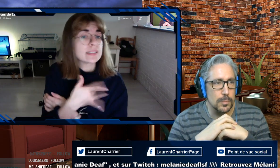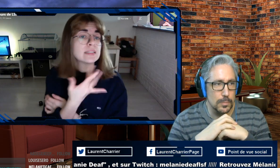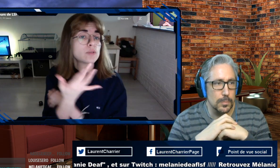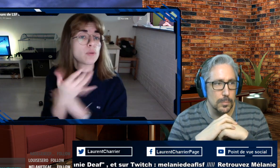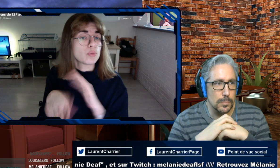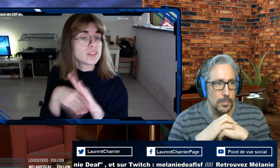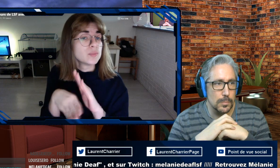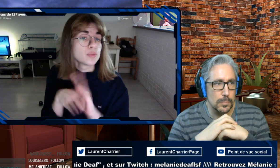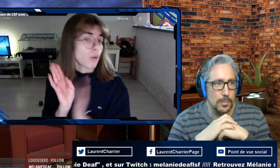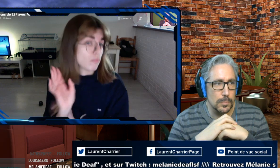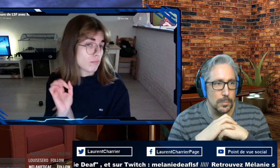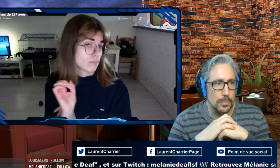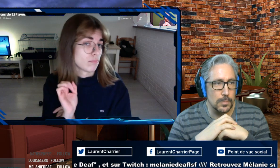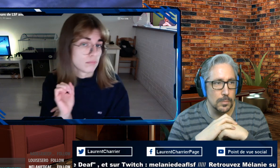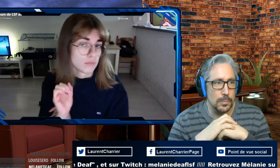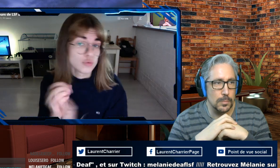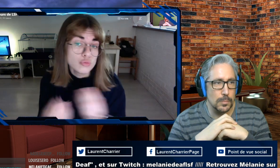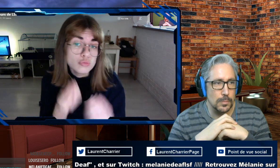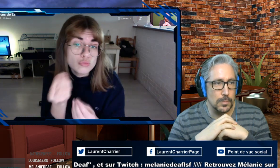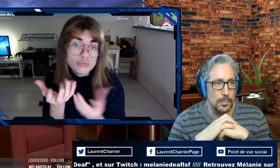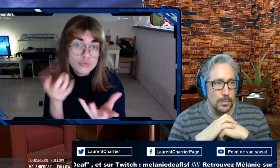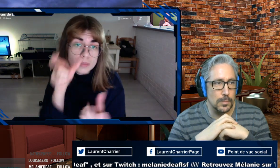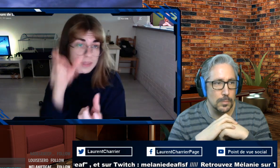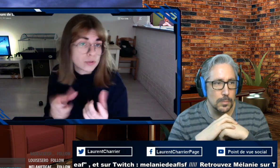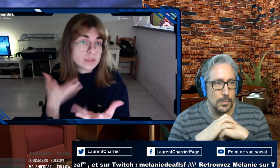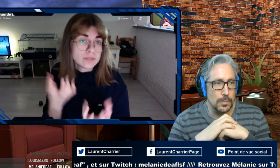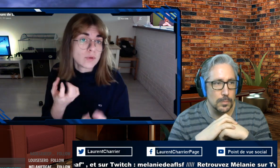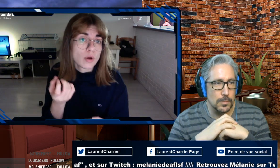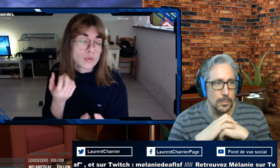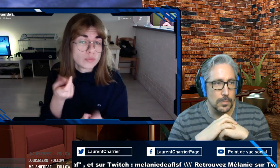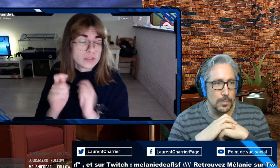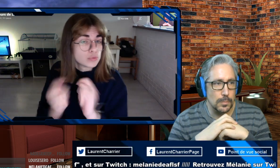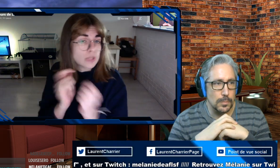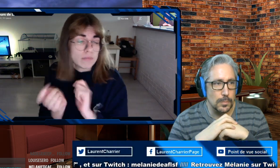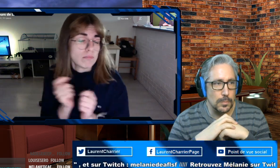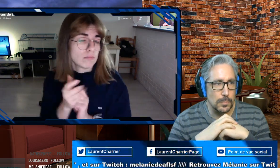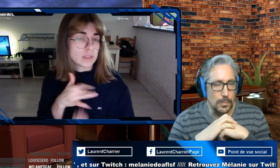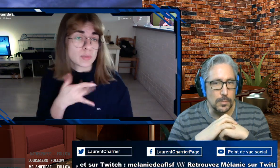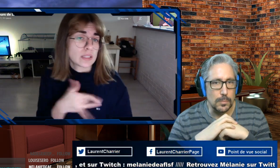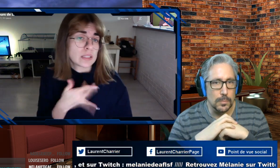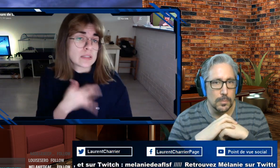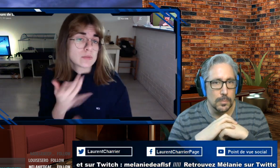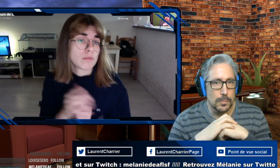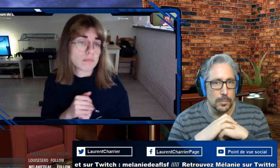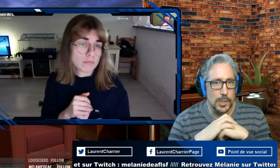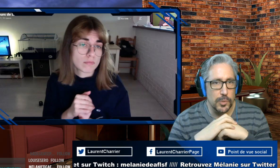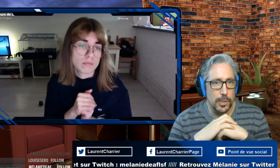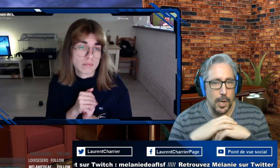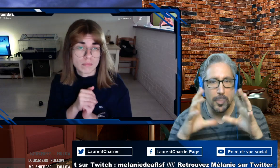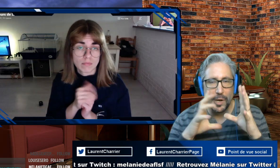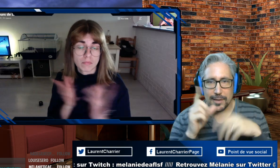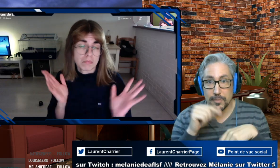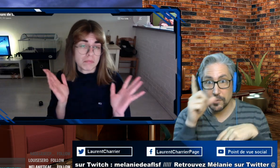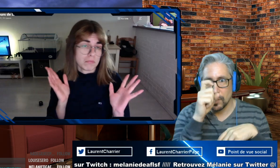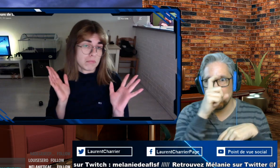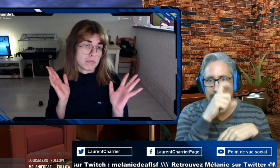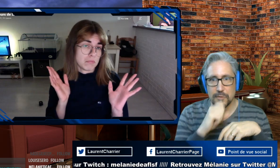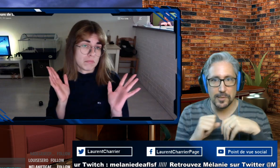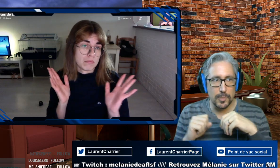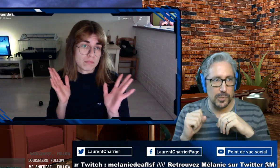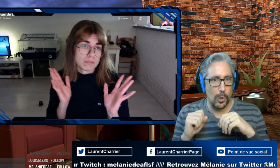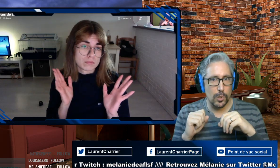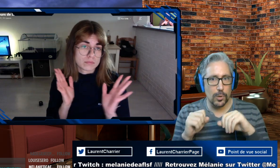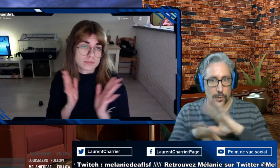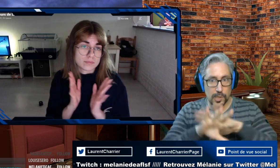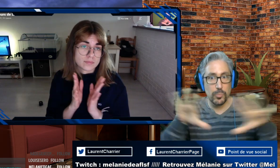peut être intéressant pour les débutants ou des personnes qui veulent discuter. Ça peut être intéressant. C'est bien. Après, des fois, c'est un peu